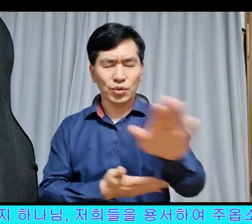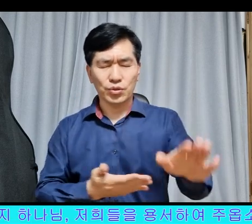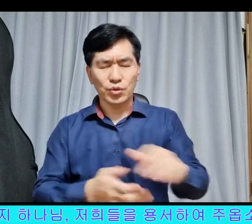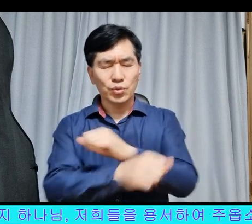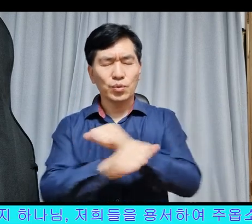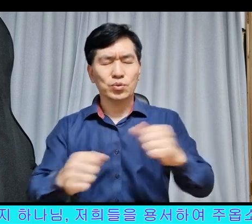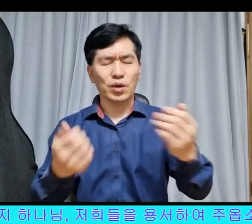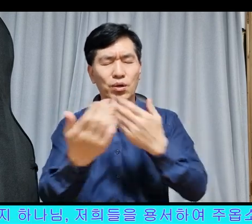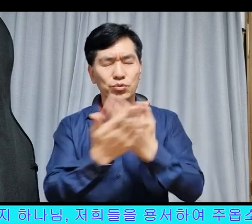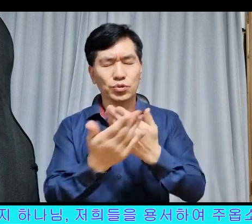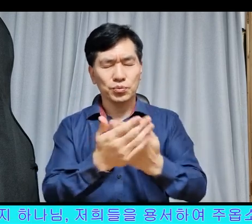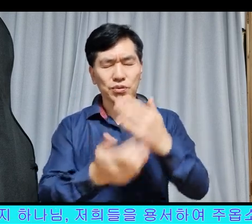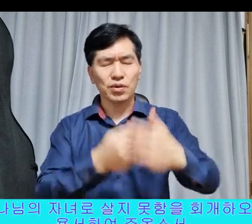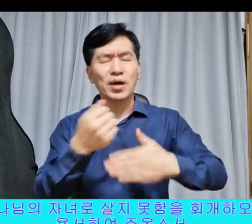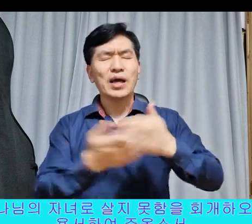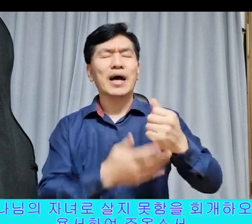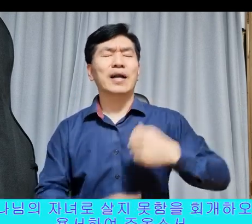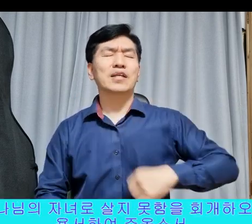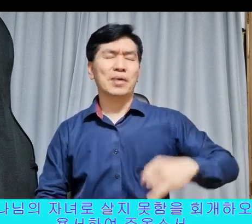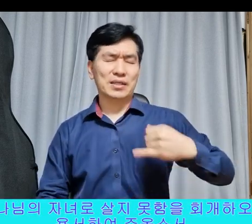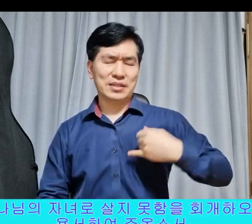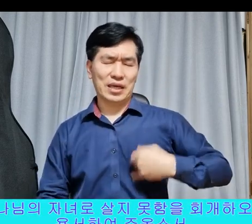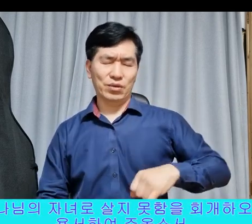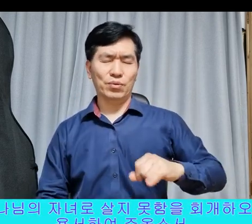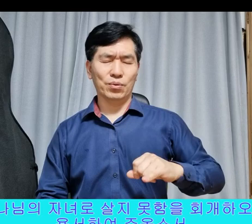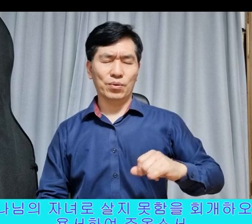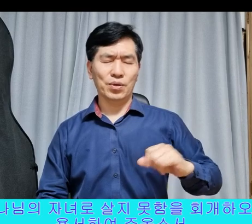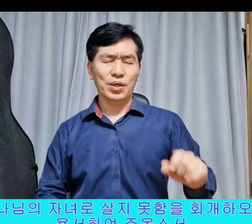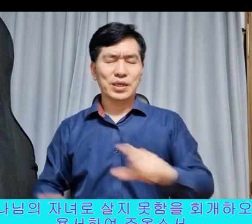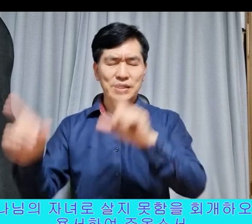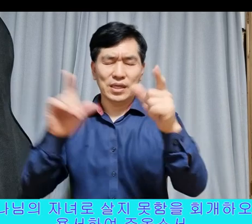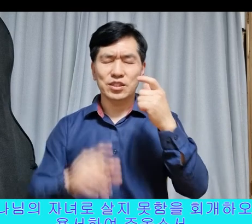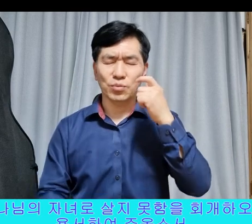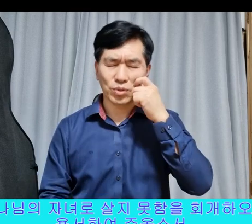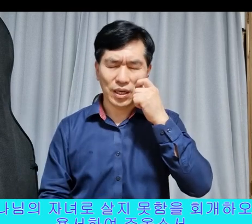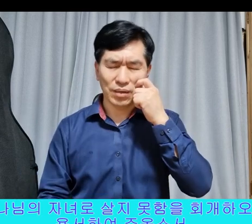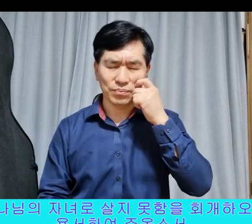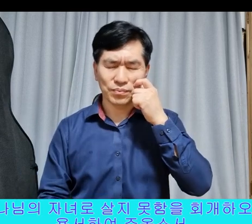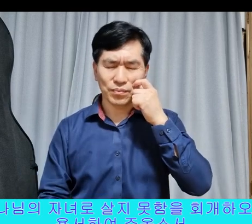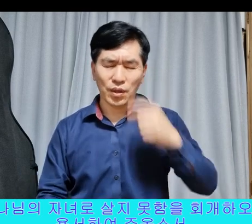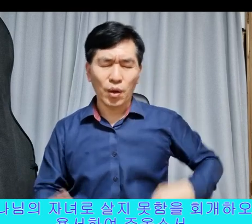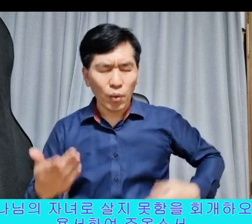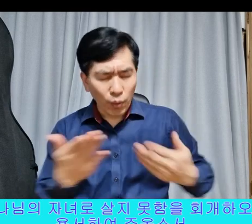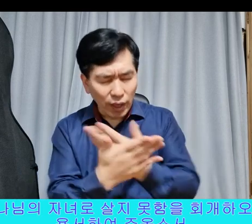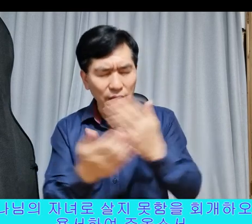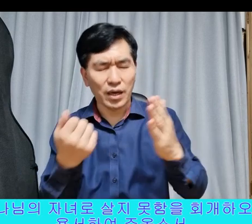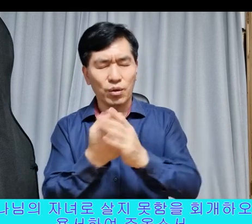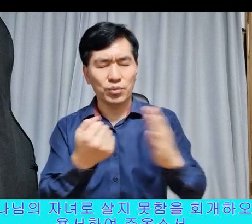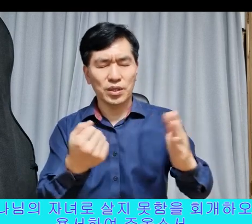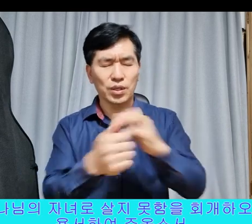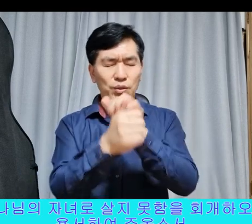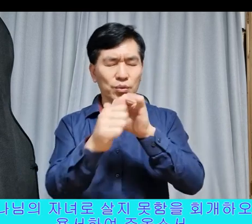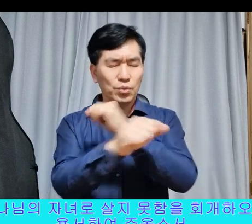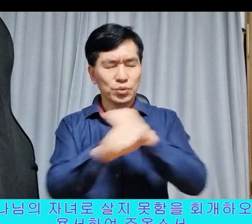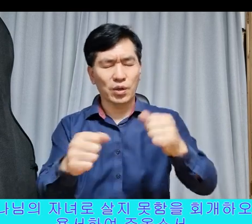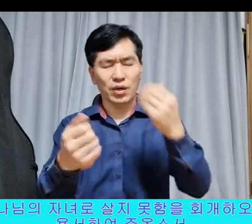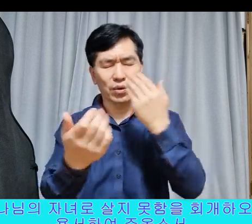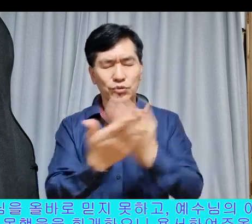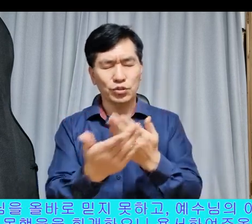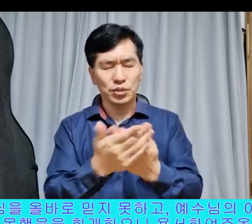저희를 용서하여 주시옵소서. 하나님의 자녀로 살지 못함 회개하오니 용서하여